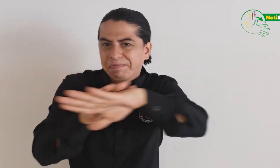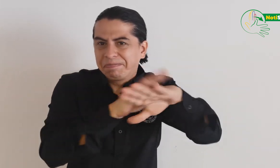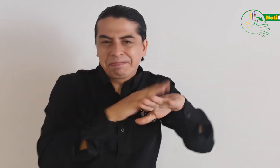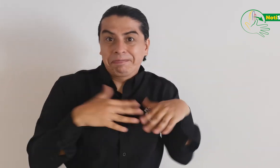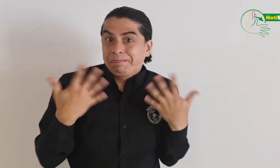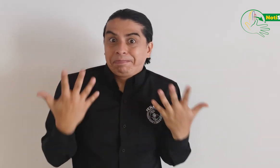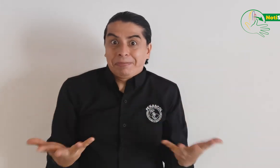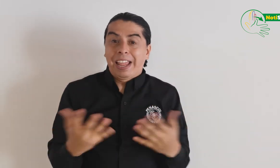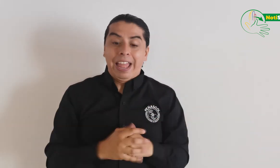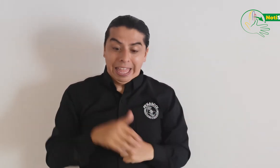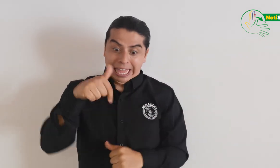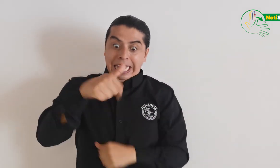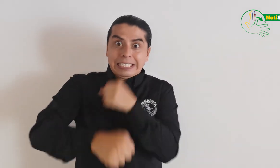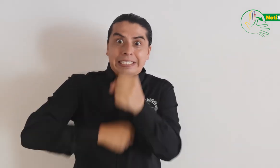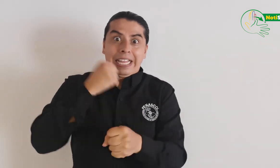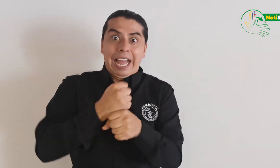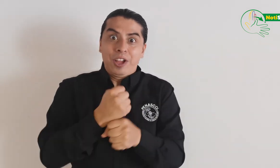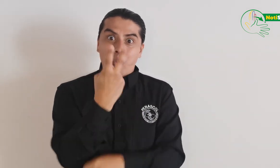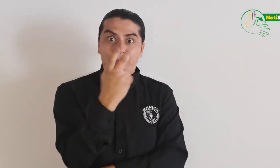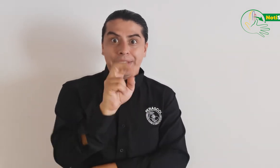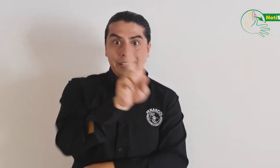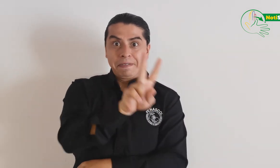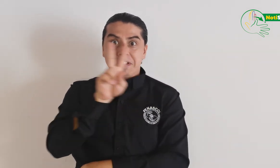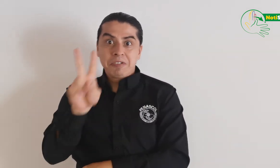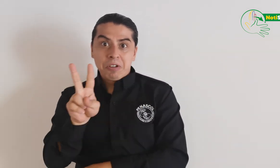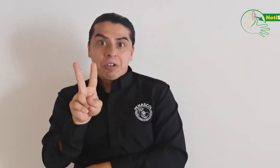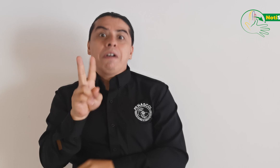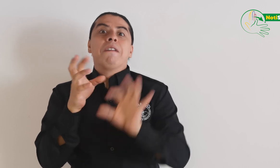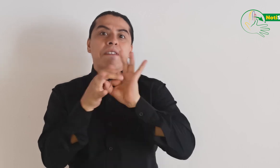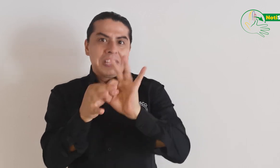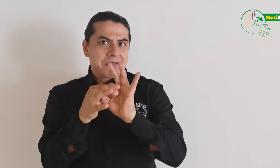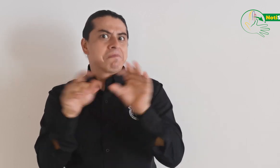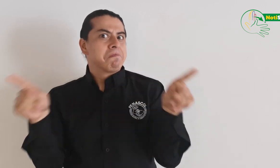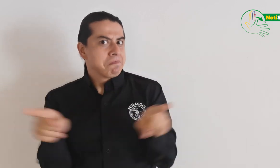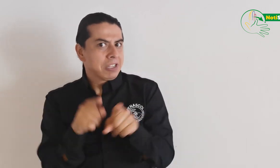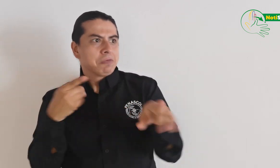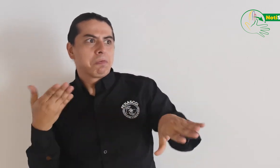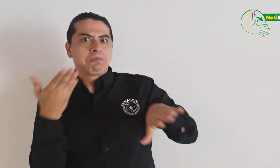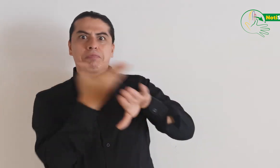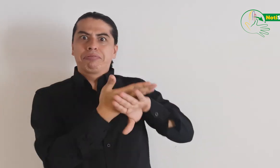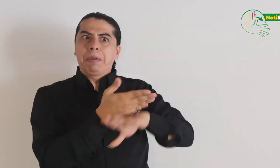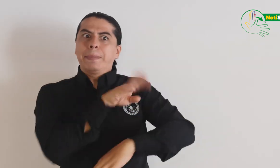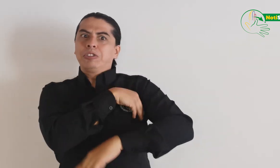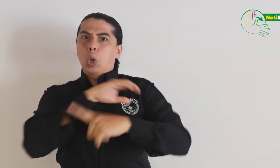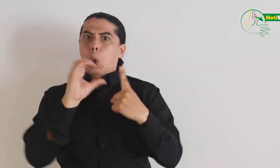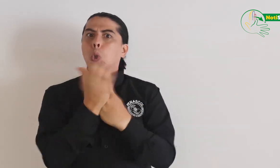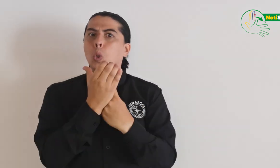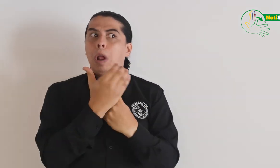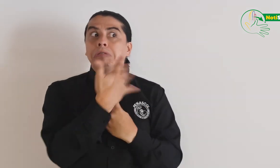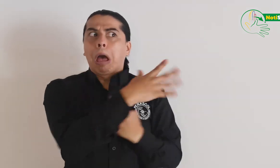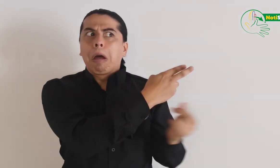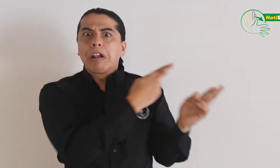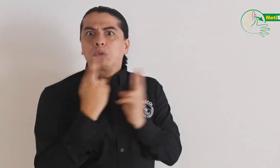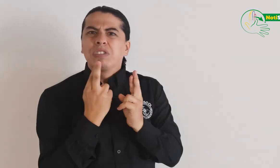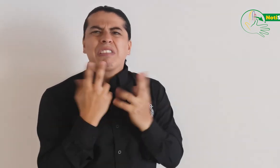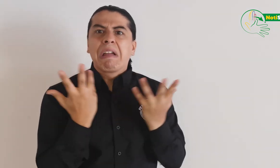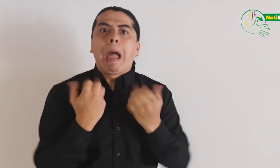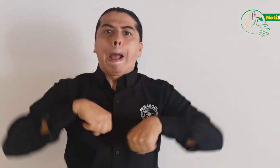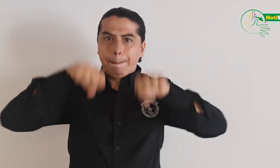que hay la posibilidad? Pues les doy la noticia. Para este año 2022, FENASCOL presentó también el proyecto al Ministerio de Cultura,